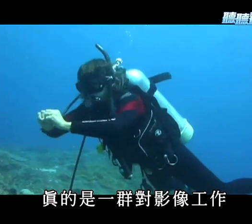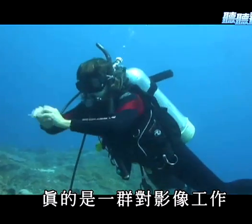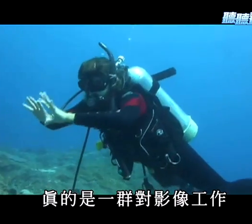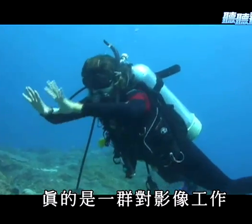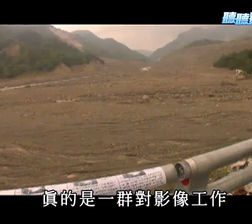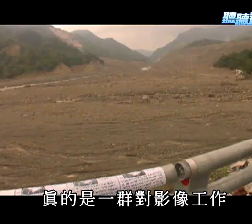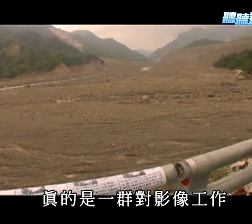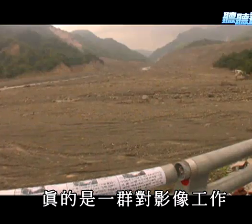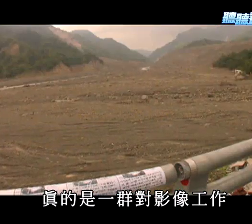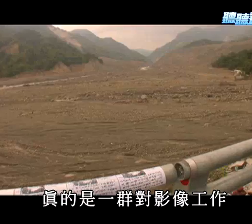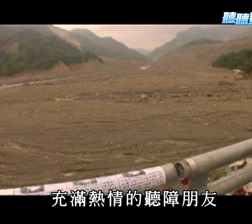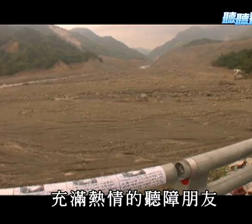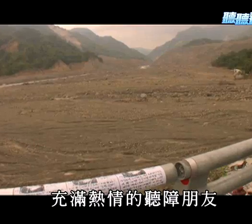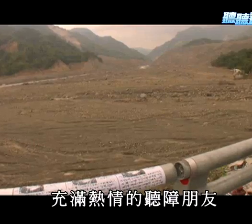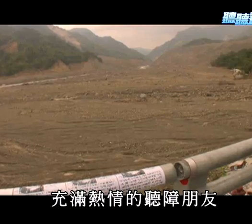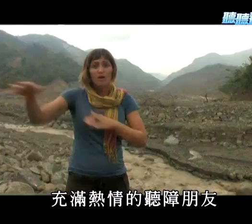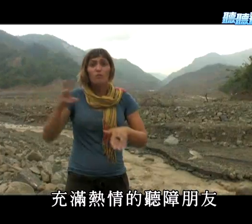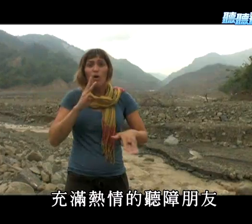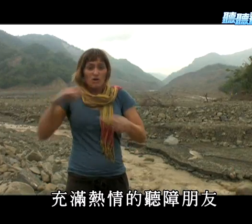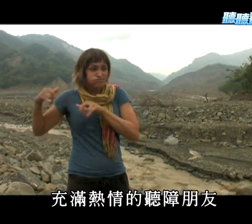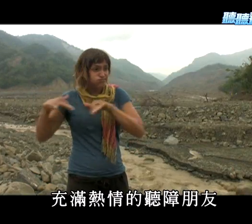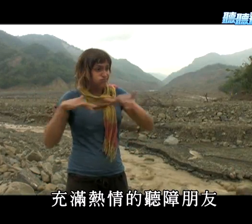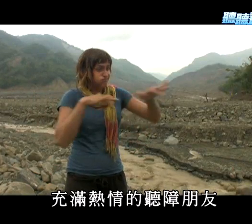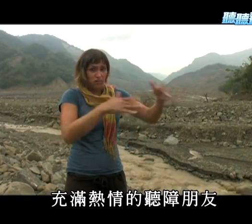对影像工作充满热情的听障朋友呢。